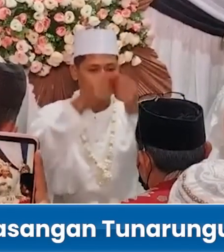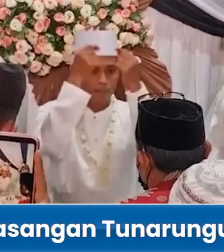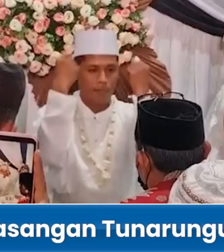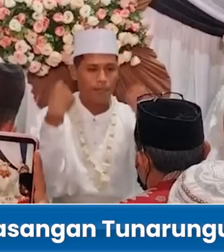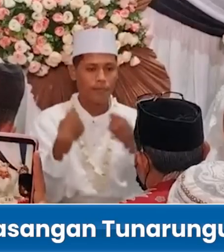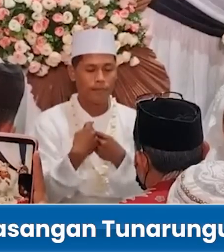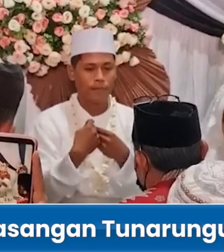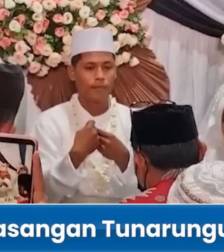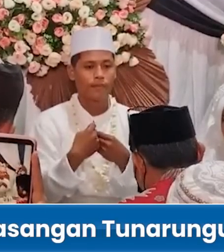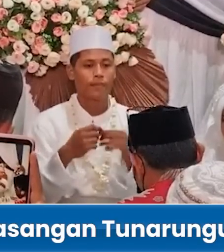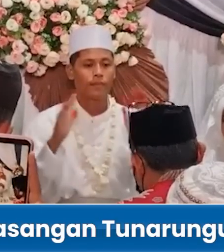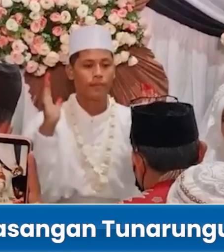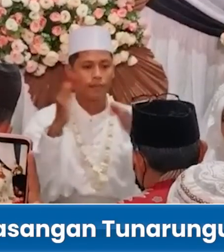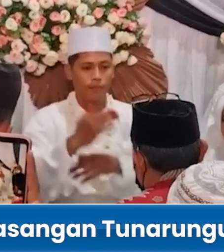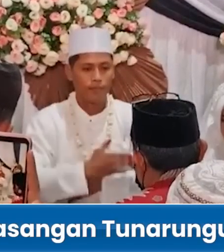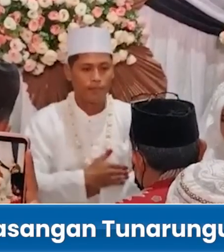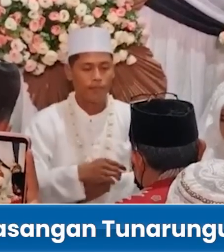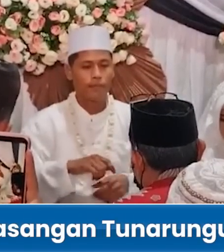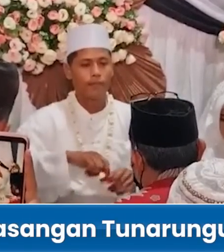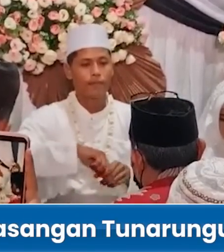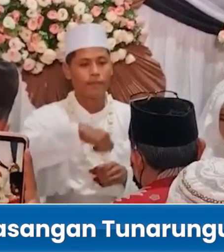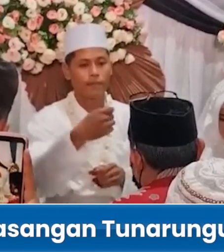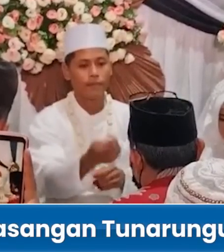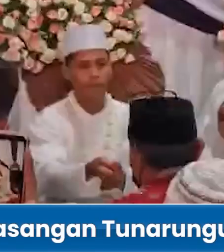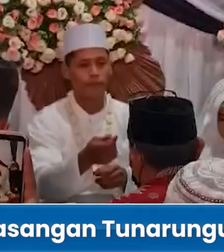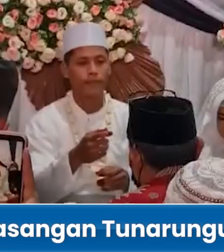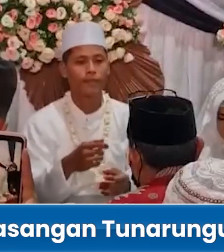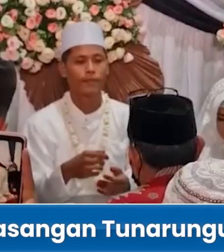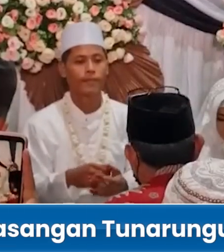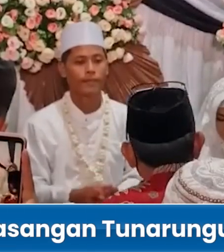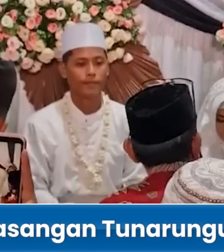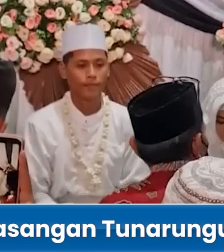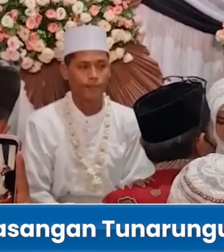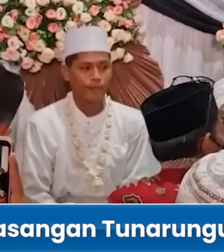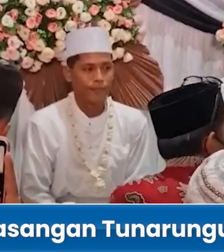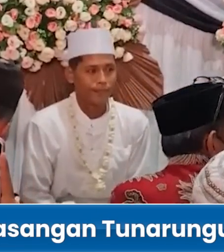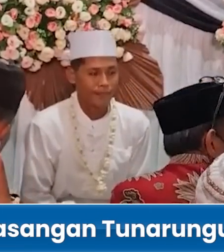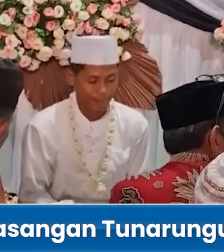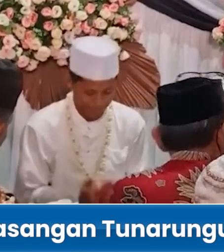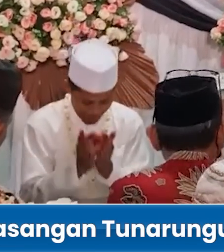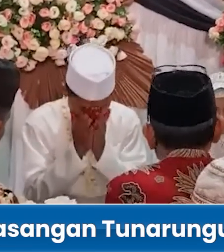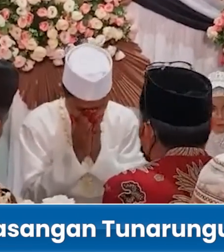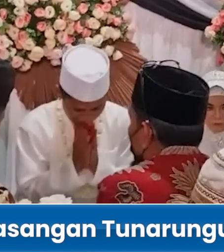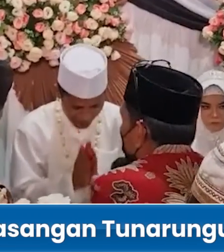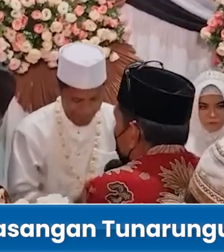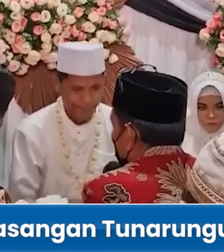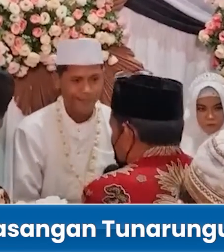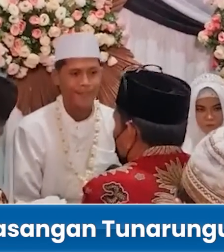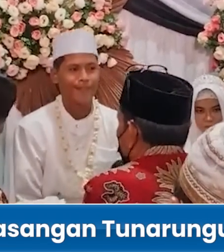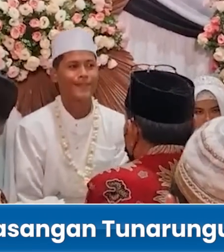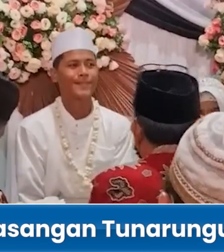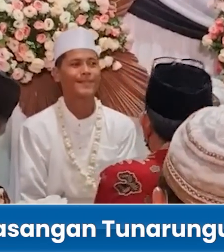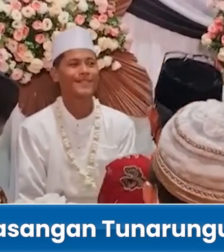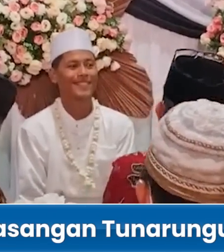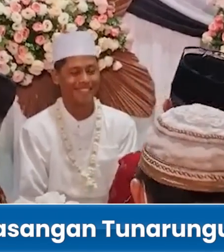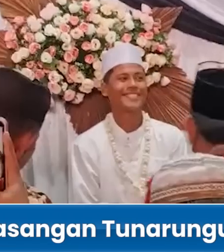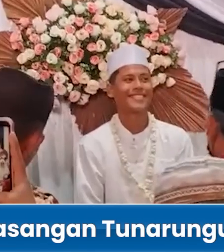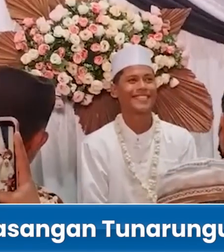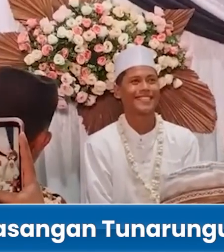di Kalimantan Timur. Sang mempelai pria berasal dari Tenggarong, sementara mempelai wanita berasal dari Balikpapan. Setelah